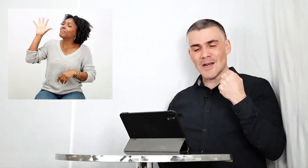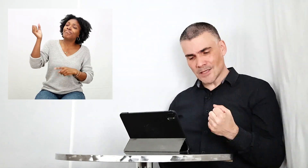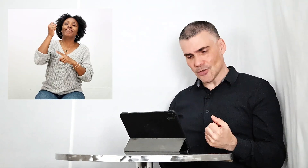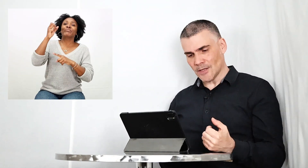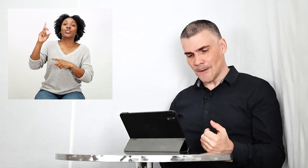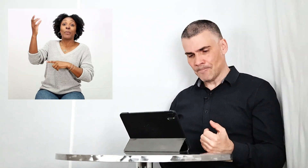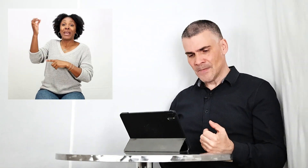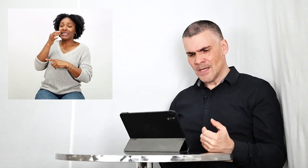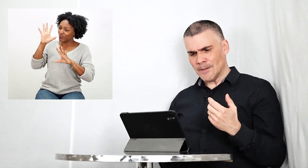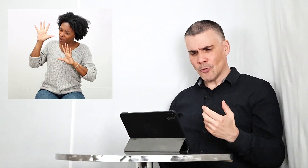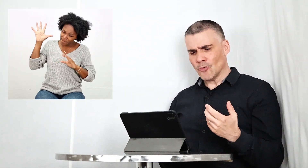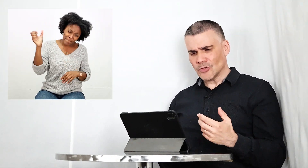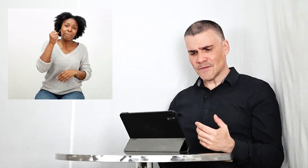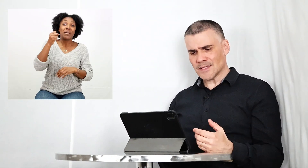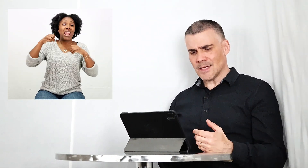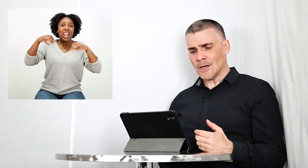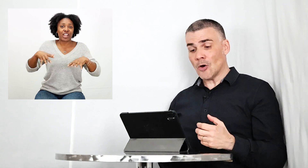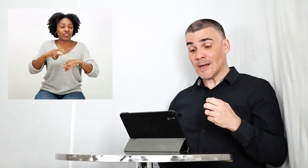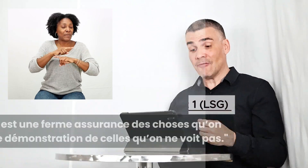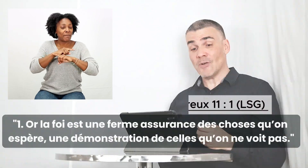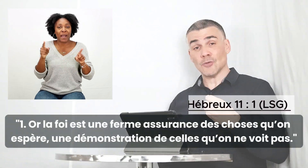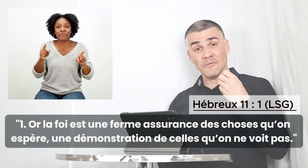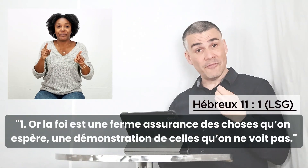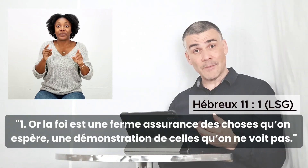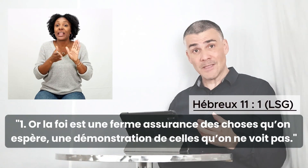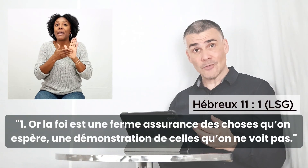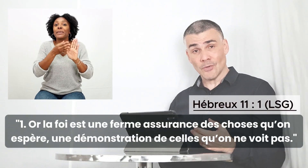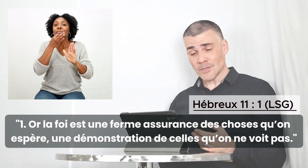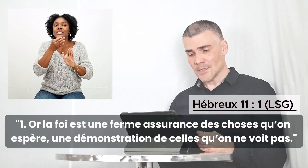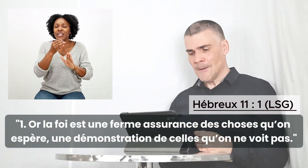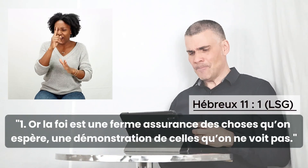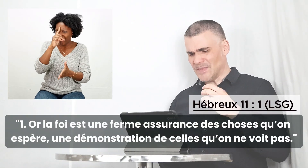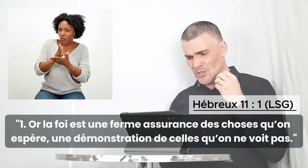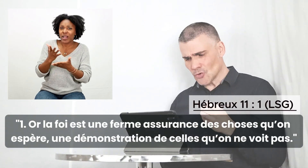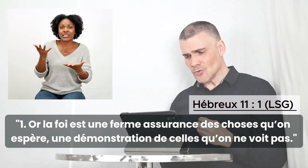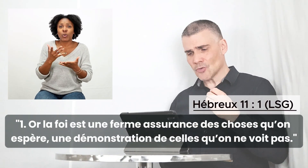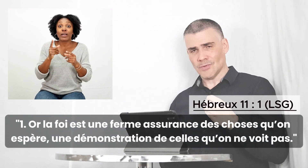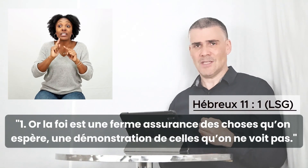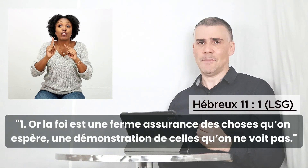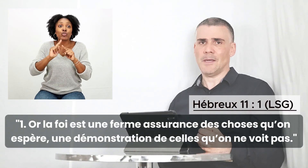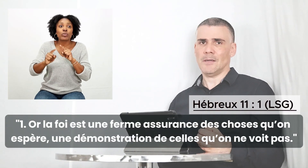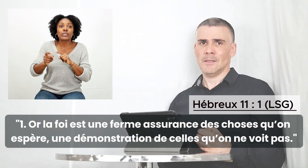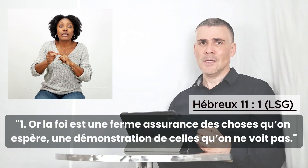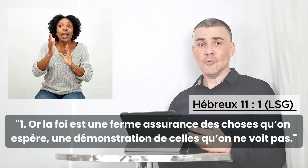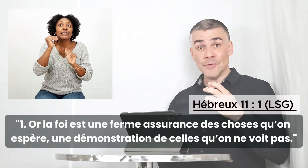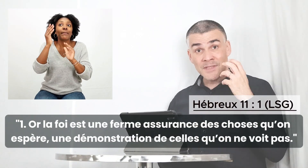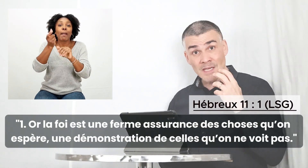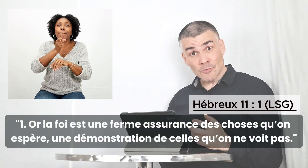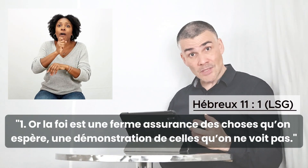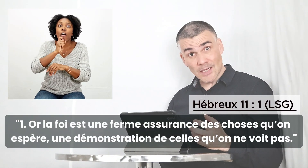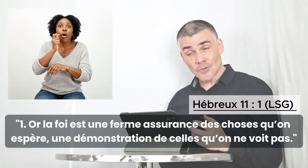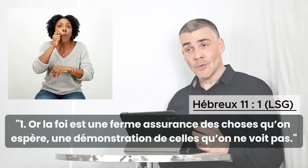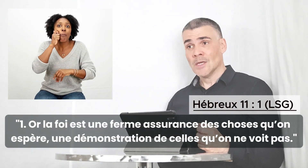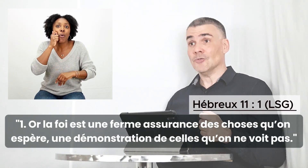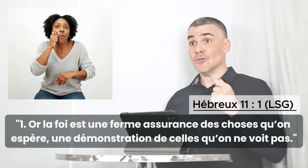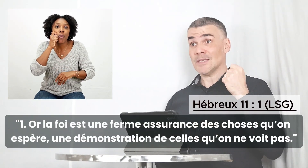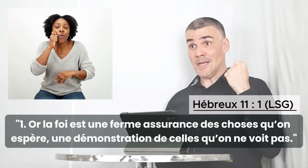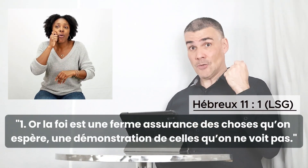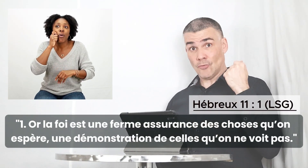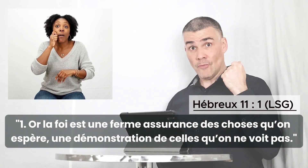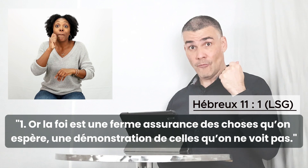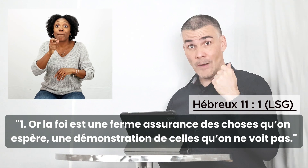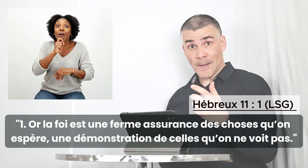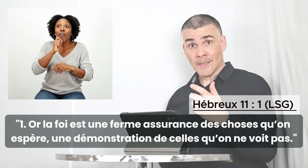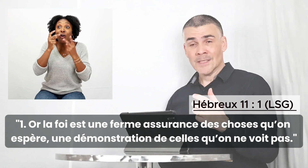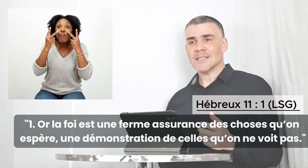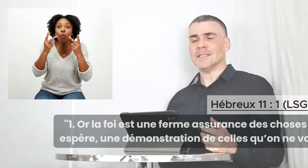dit, il ne lâche rien. Hébreux 11, verset 1, « Or la foi est une ferme assurance des choses qu'on espère. » Une démonstration de